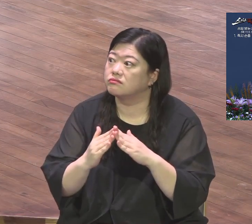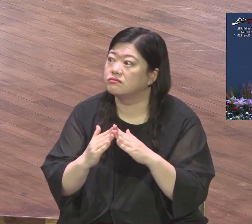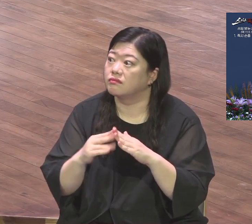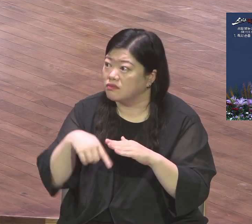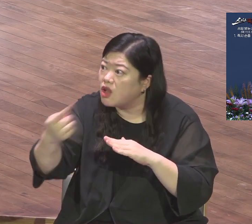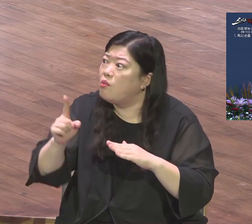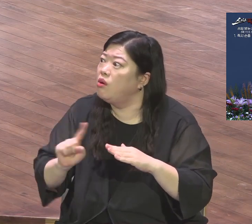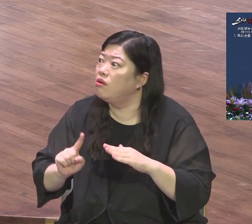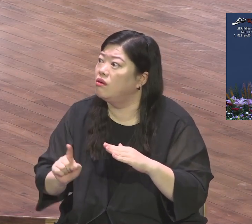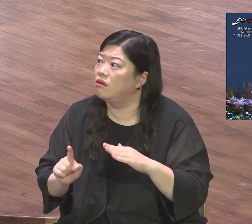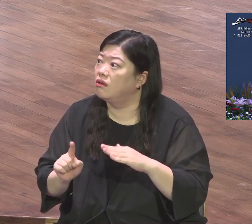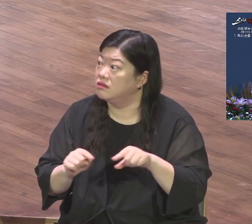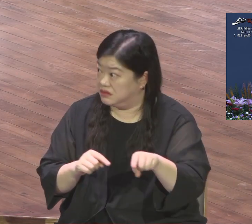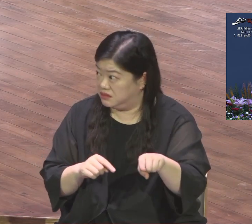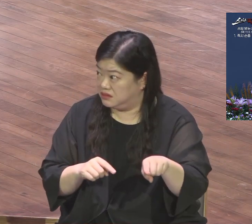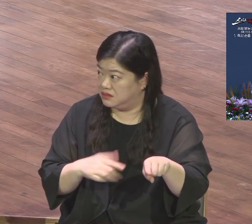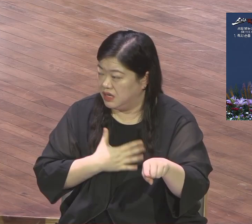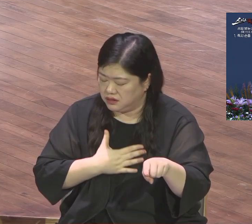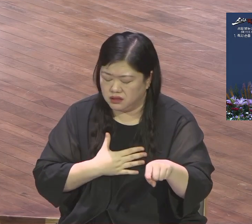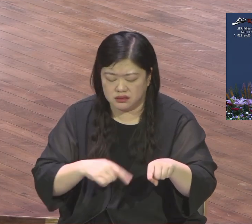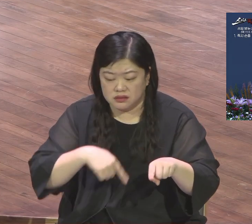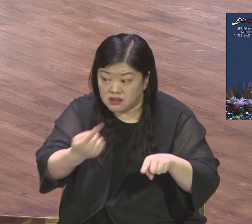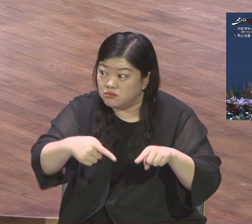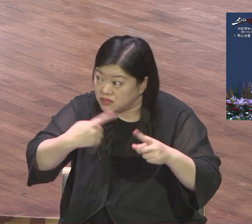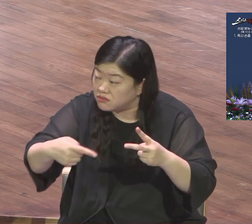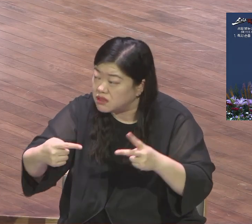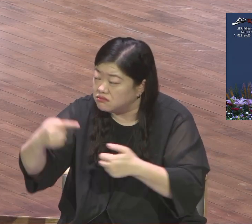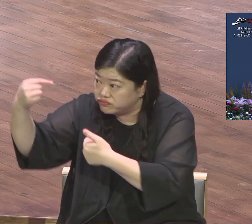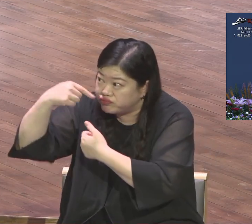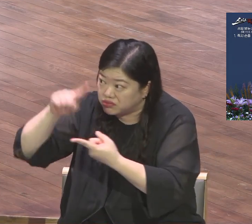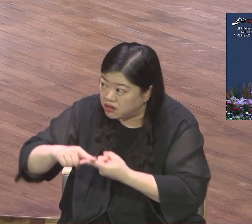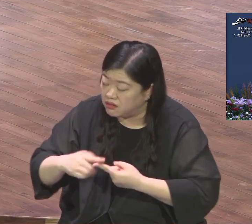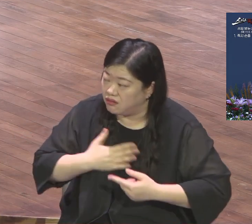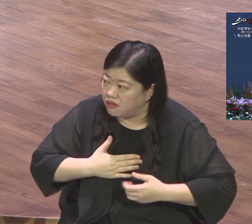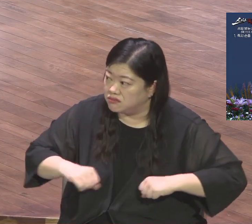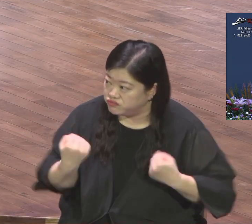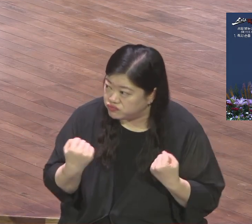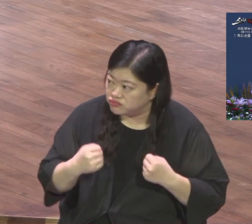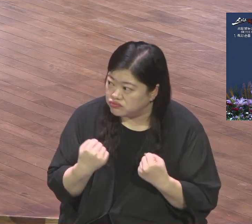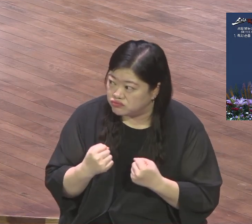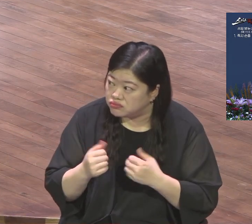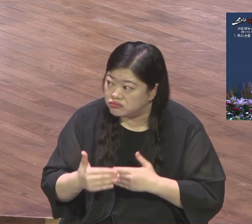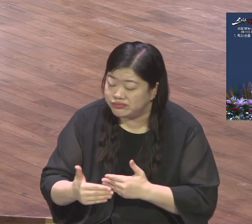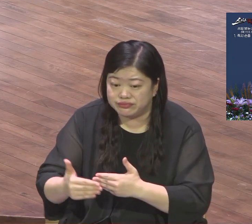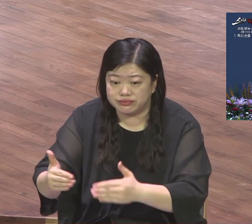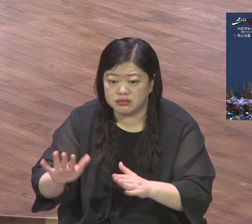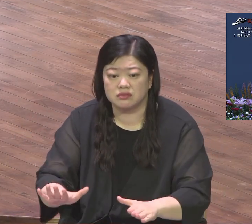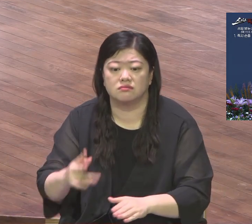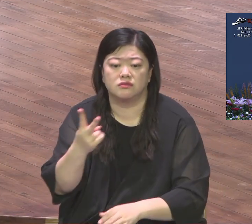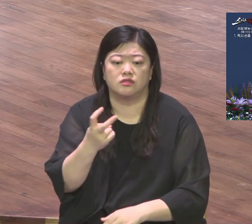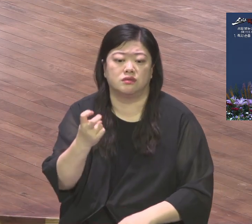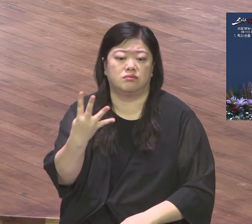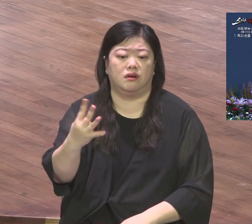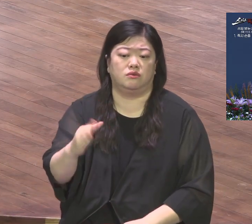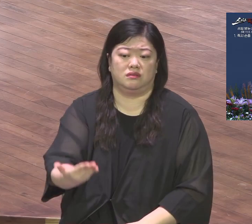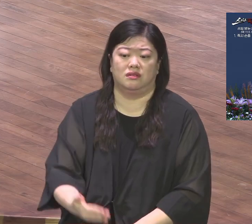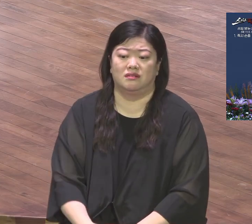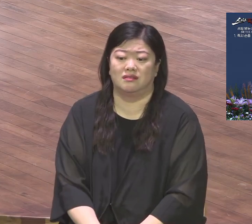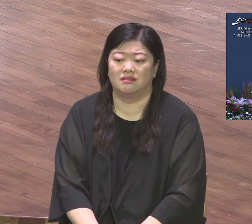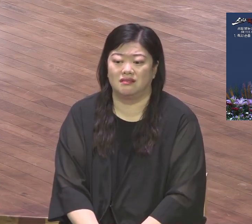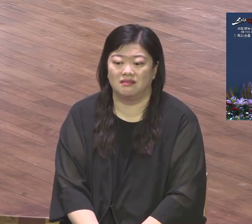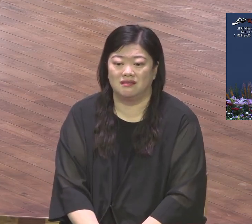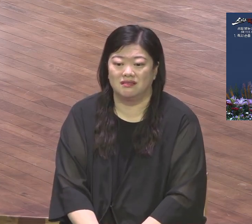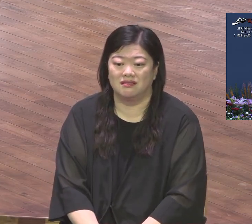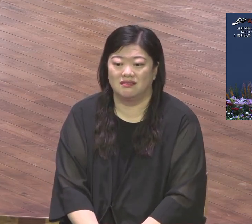그럼에도 불구하고 주께서 서시더라. 자, 고린도전서 1장 20절 29절